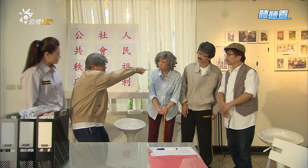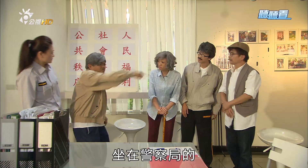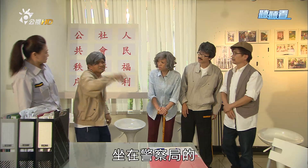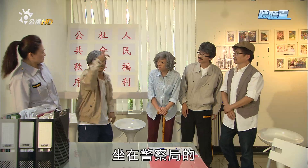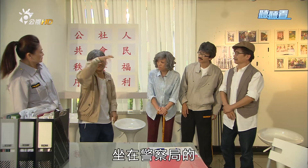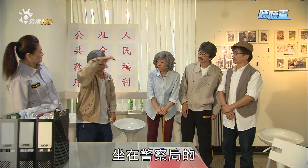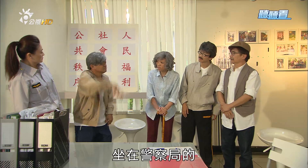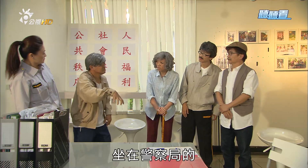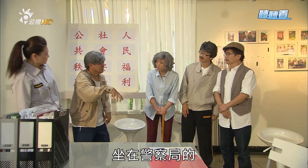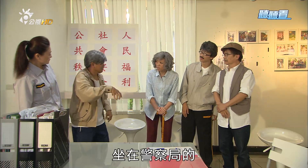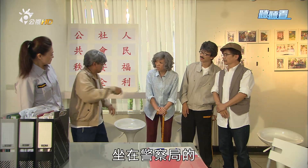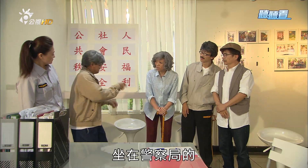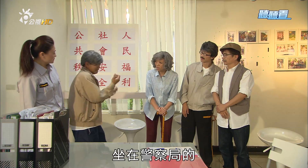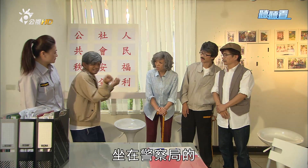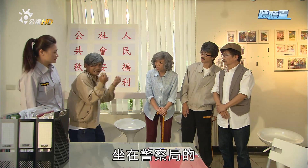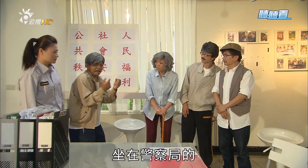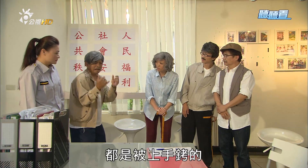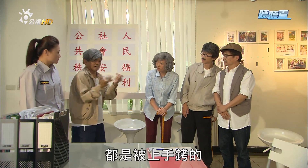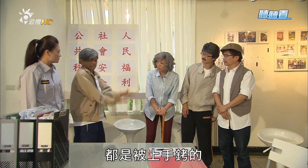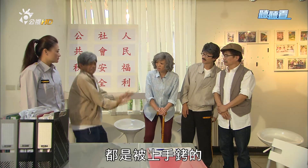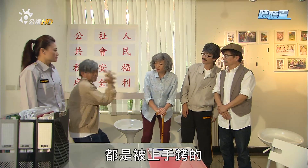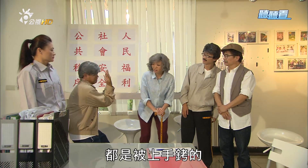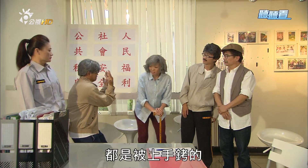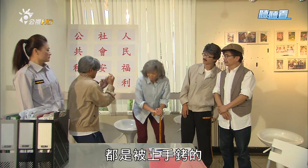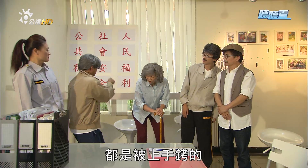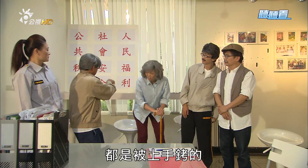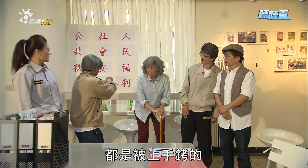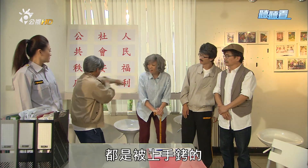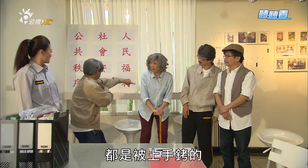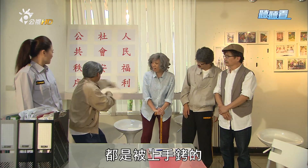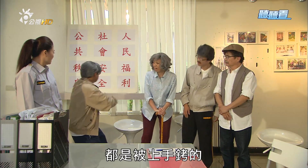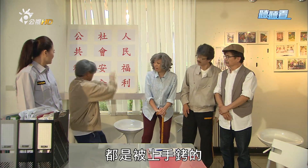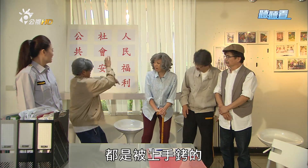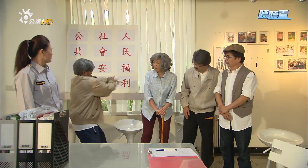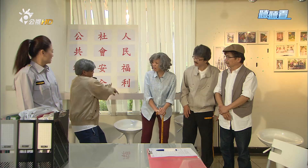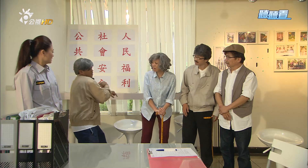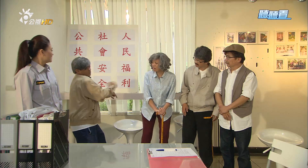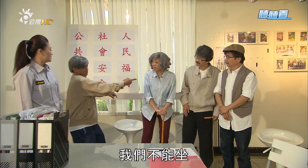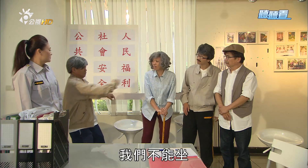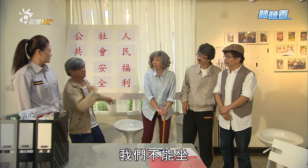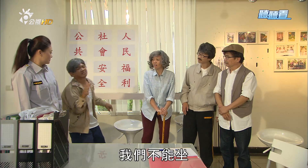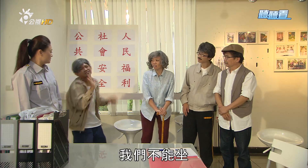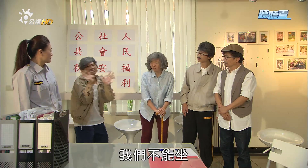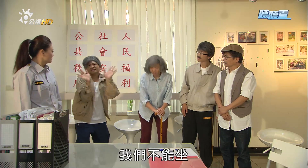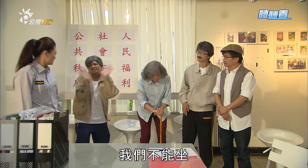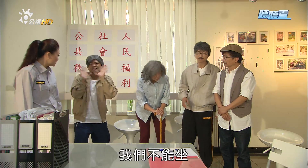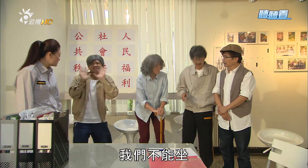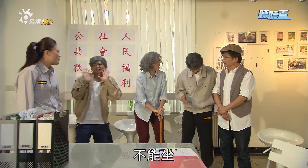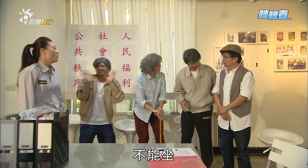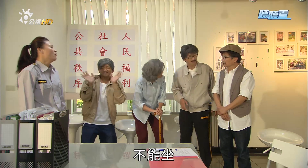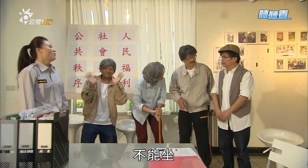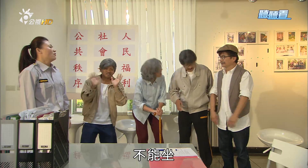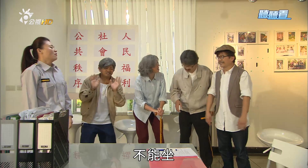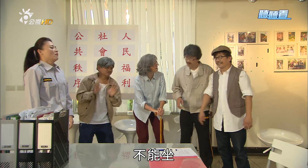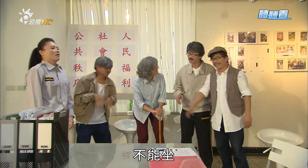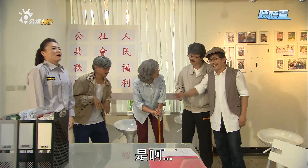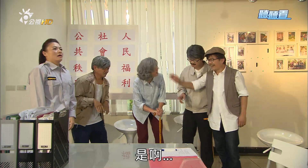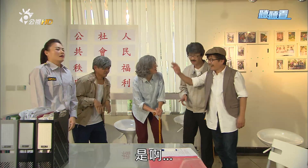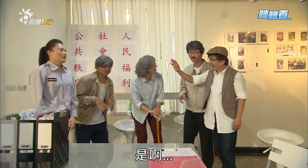坐在警察局的。都是被上手铐的，我们不能坐啊，不能坐 啊！是啊！